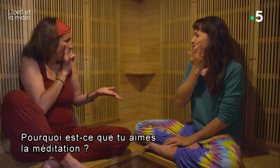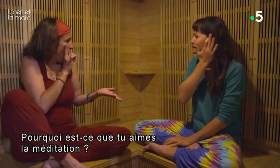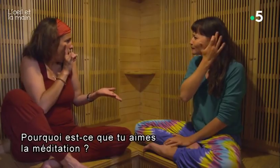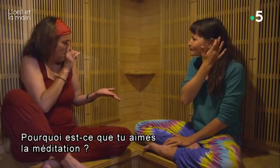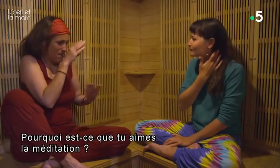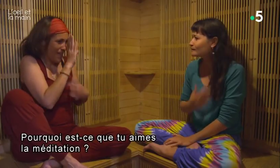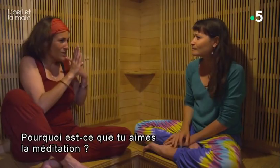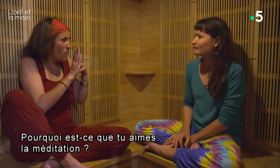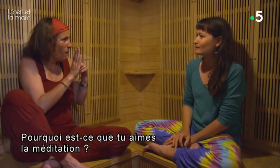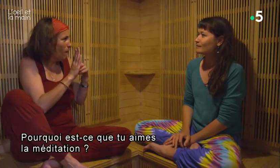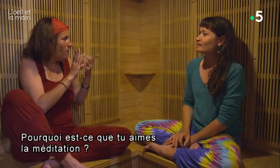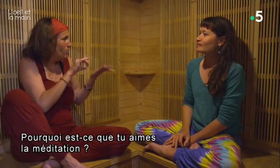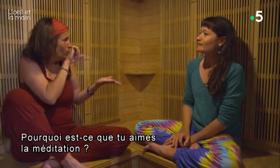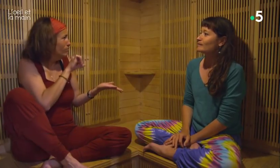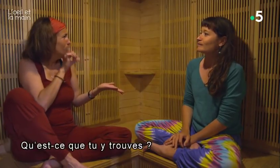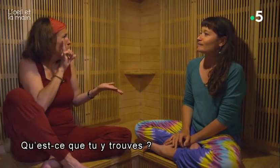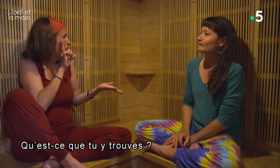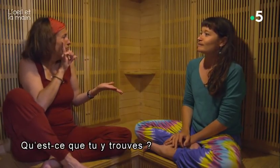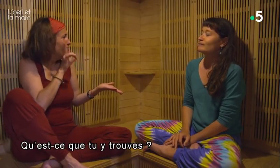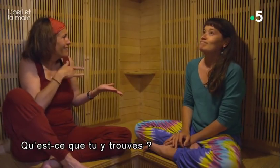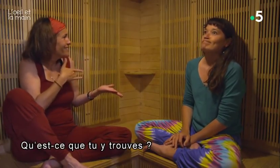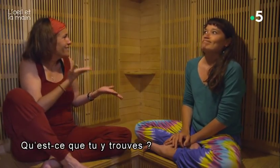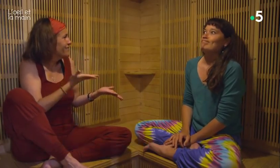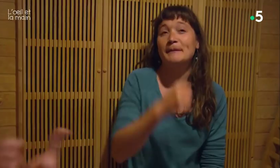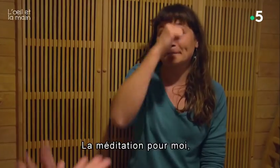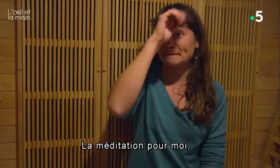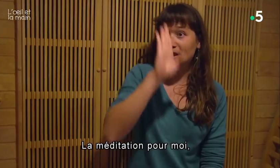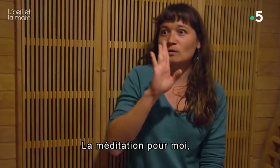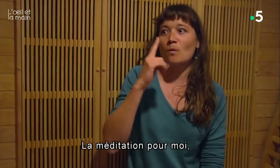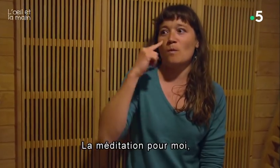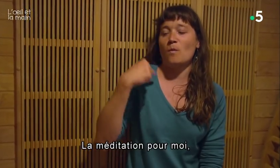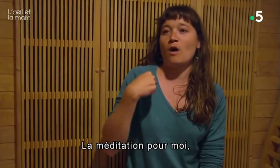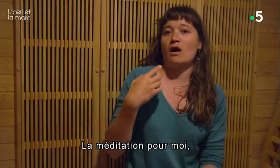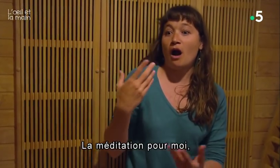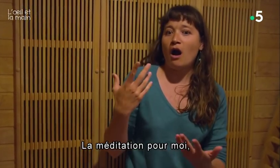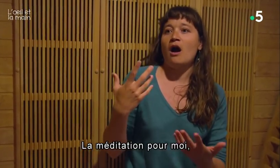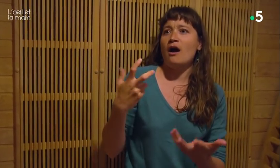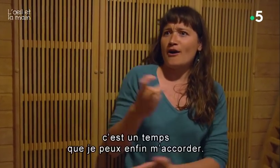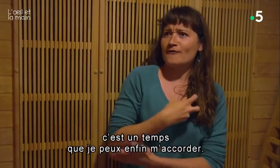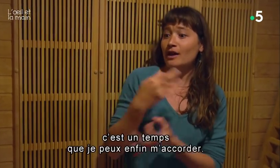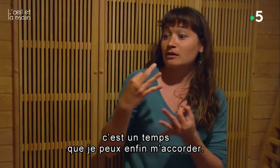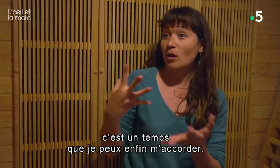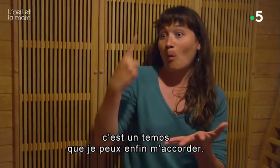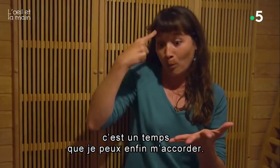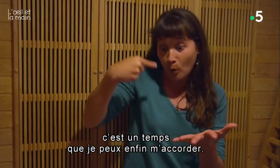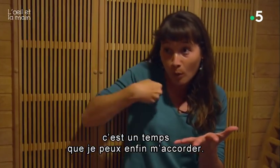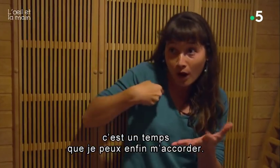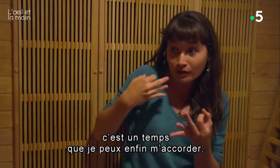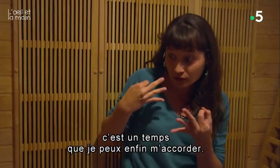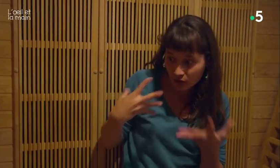Pourquoi est-ce que tu aimes la méditation? Qu'est-ce que tu y trouves? La méditation, pour moi, c'est un temps que je peux enfin m'accorder.